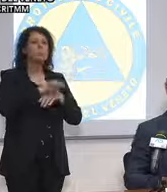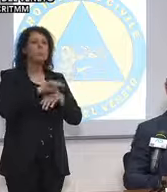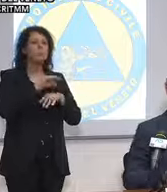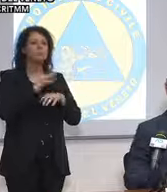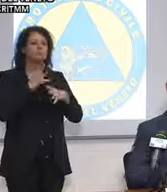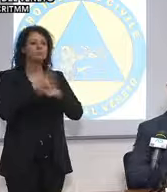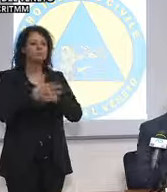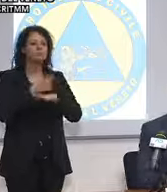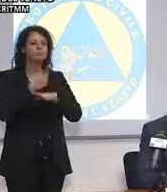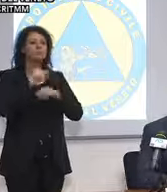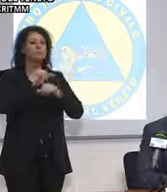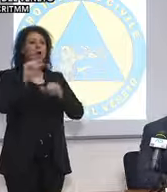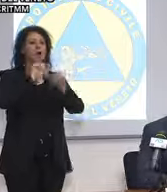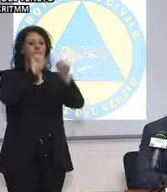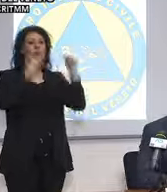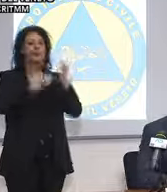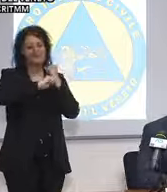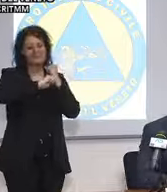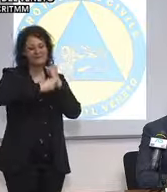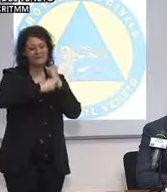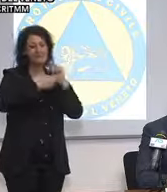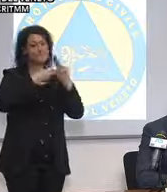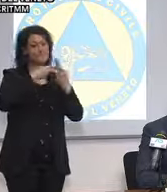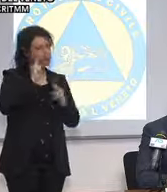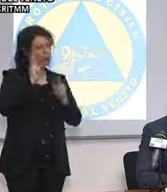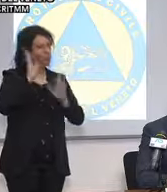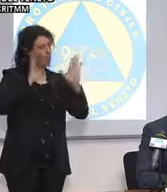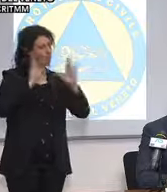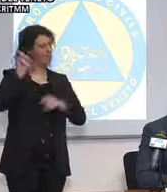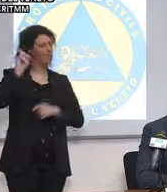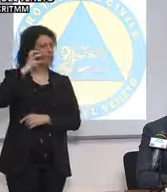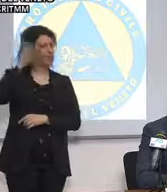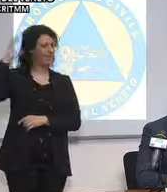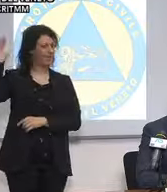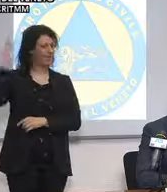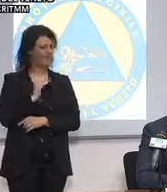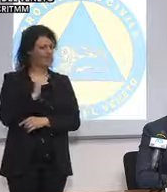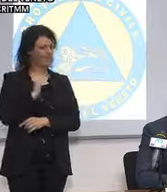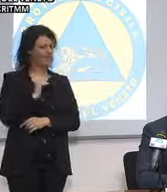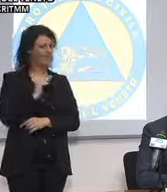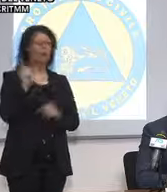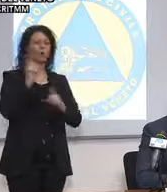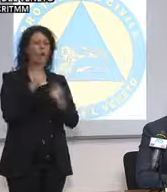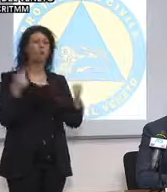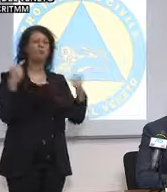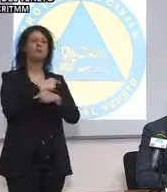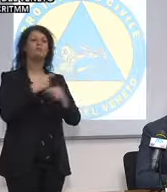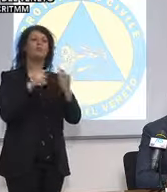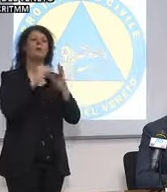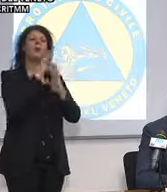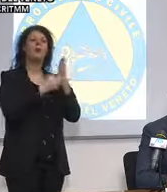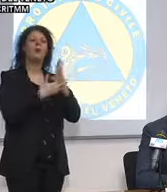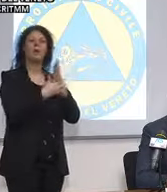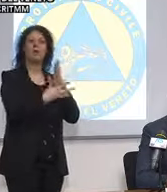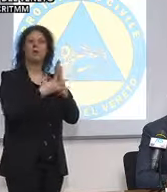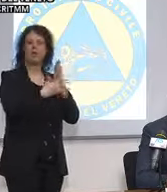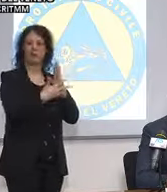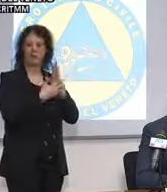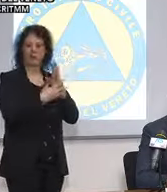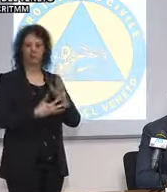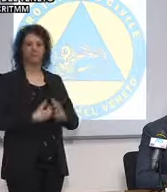restrittivi rispetto ai decreti del governo, cioè possono essere restrittive e non espansive. Nel caso invece,